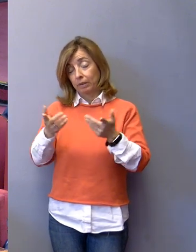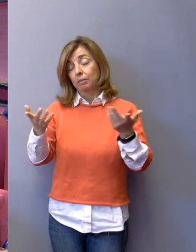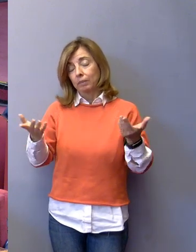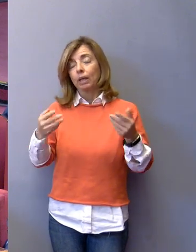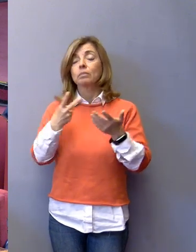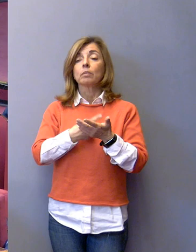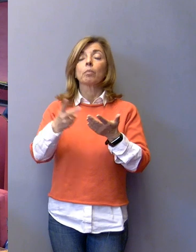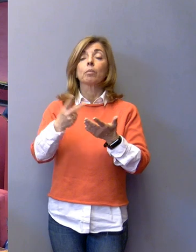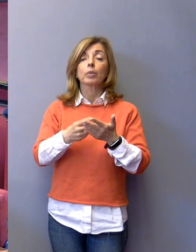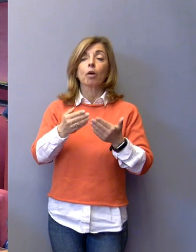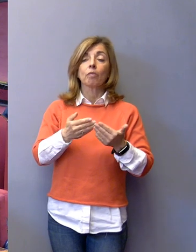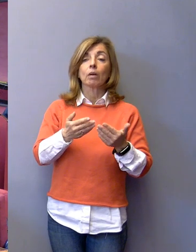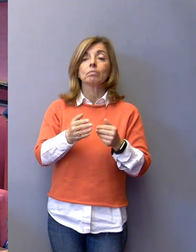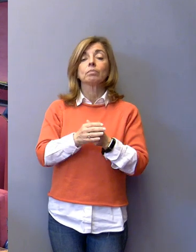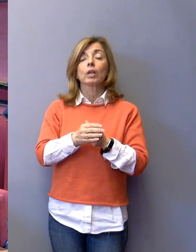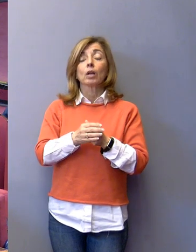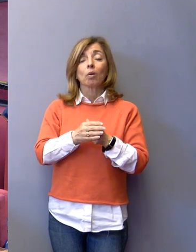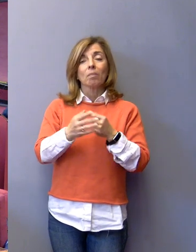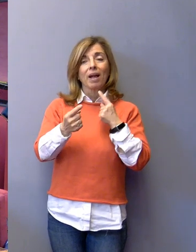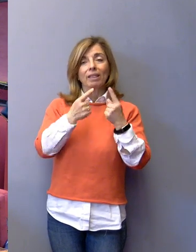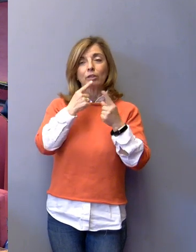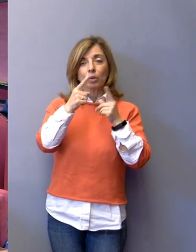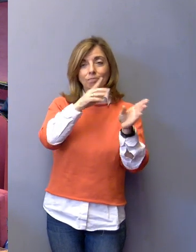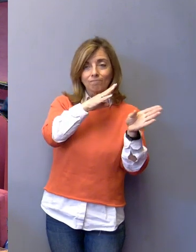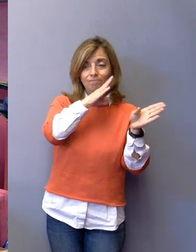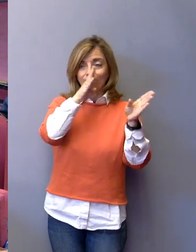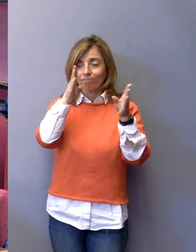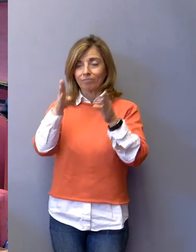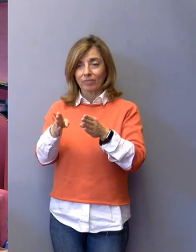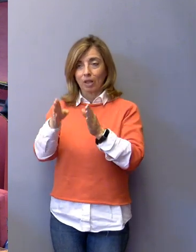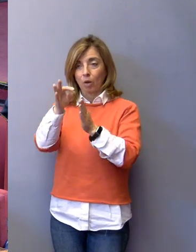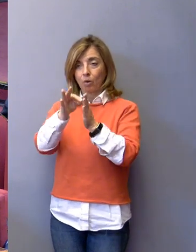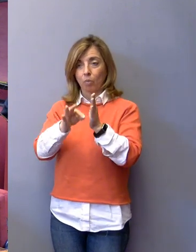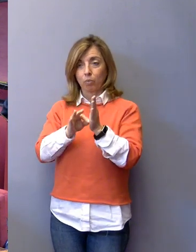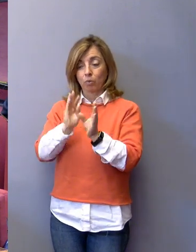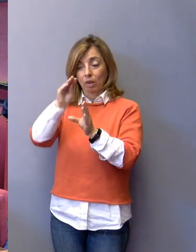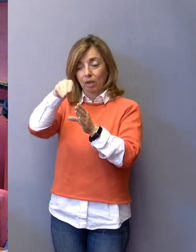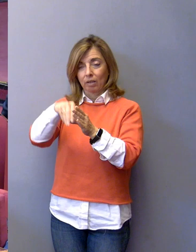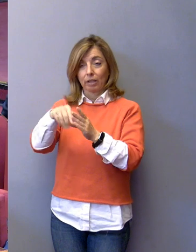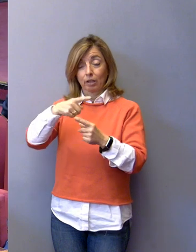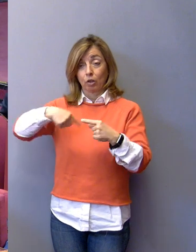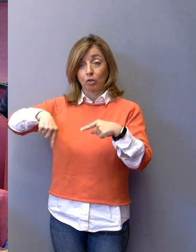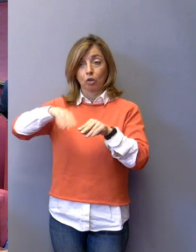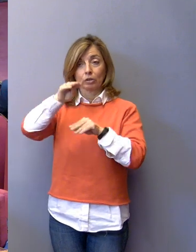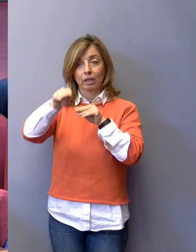a portare la discussione su alcuni dei punti che erano contenuti nella nostra richiesta di sospensiva